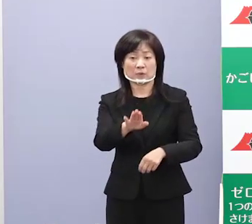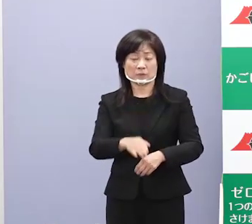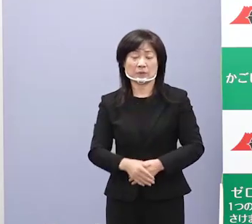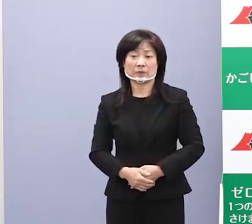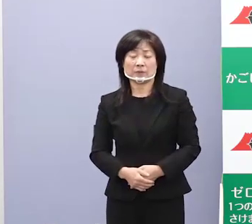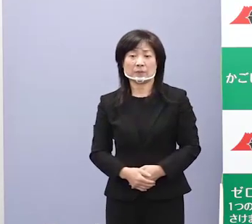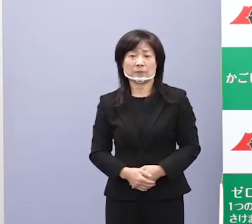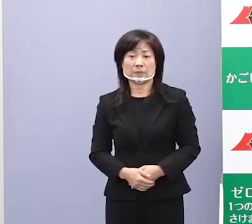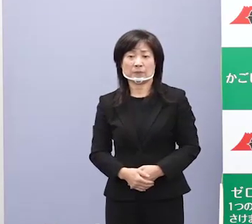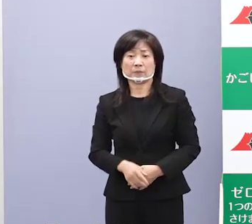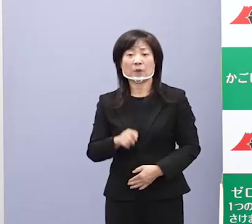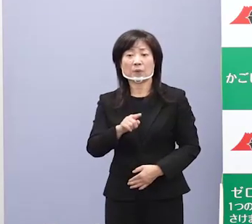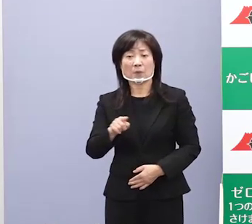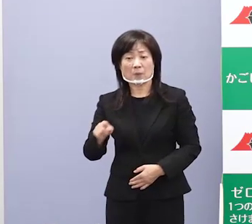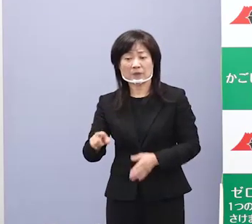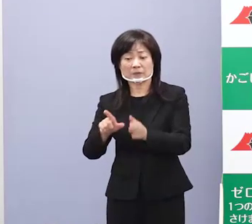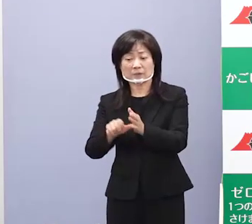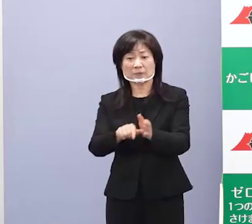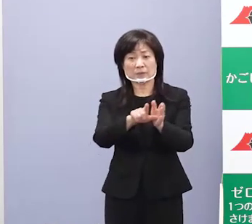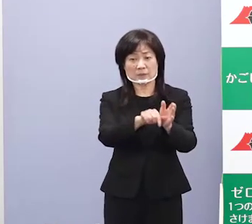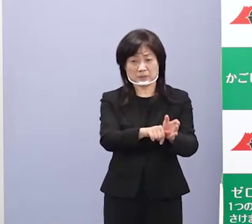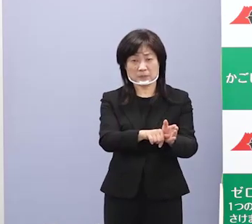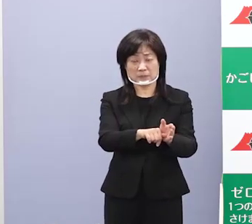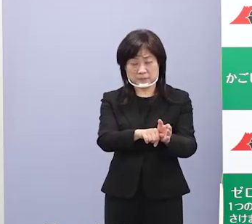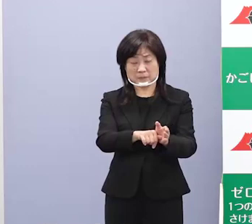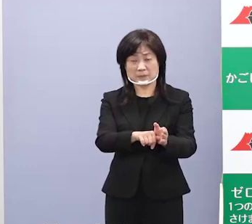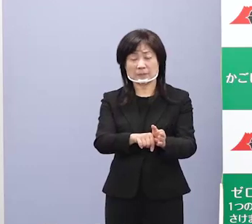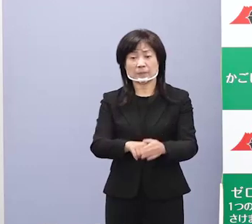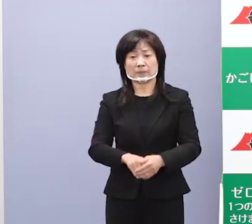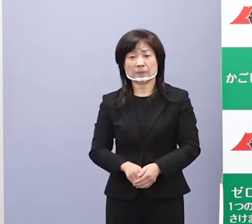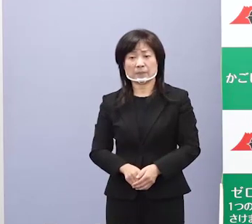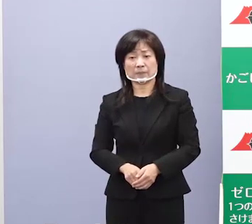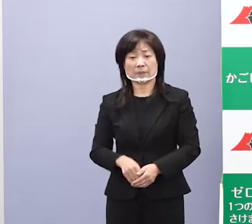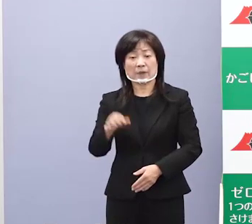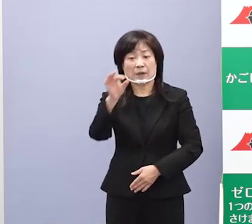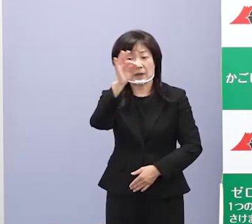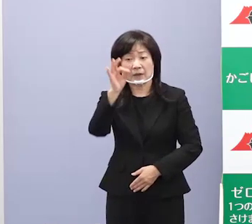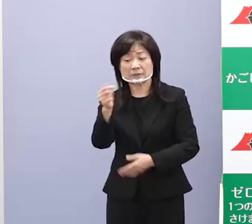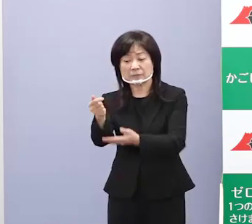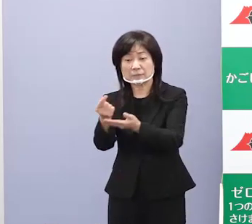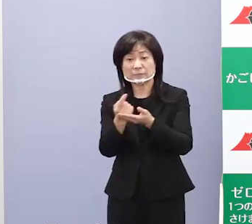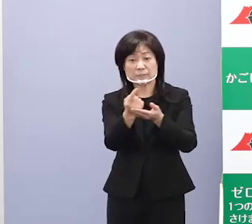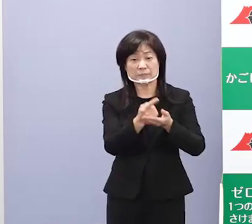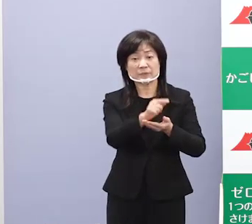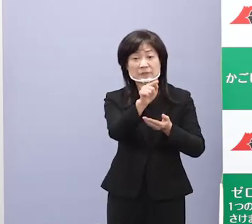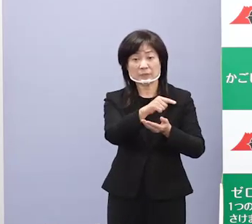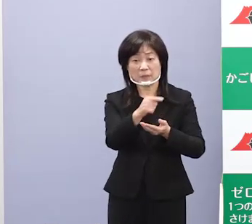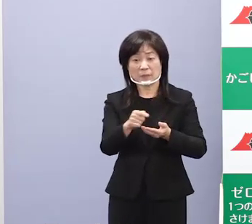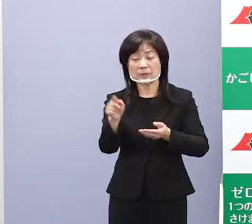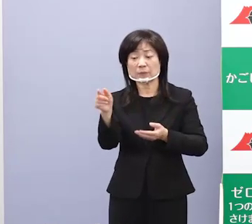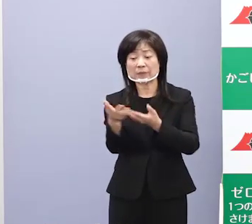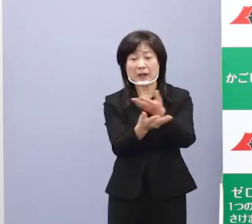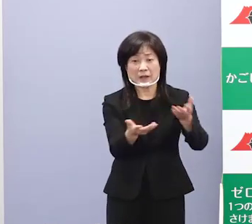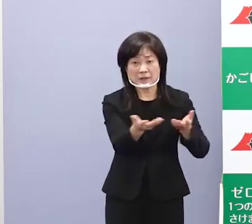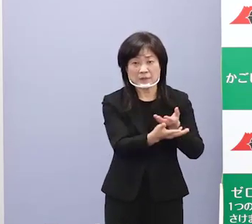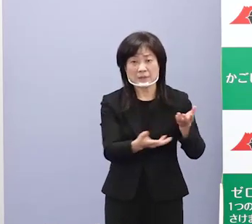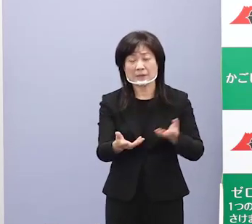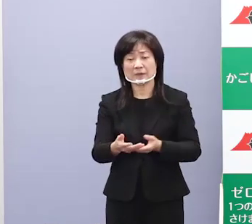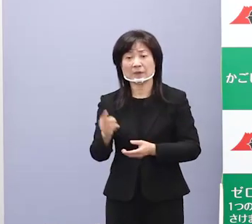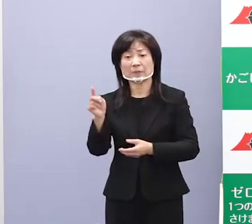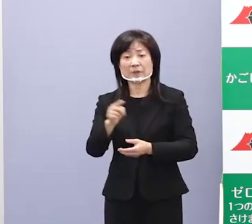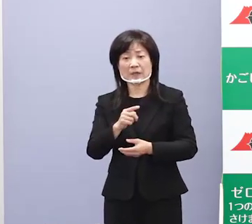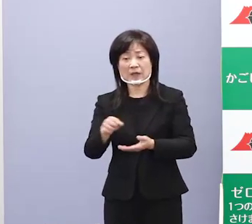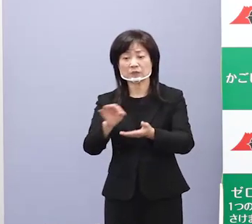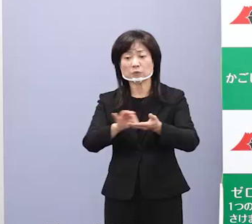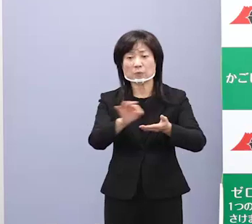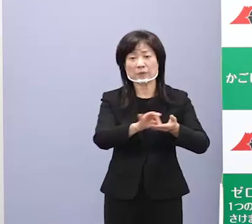ますけれども、そういった時にこの観戦に来た方がどういう人の流れ、そして消費